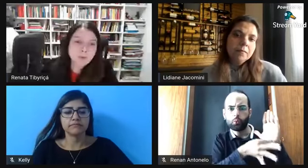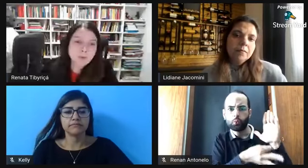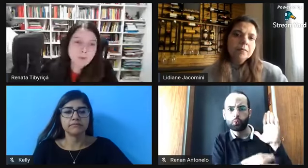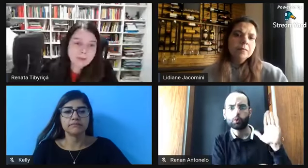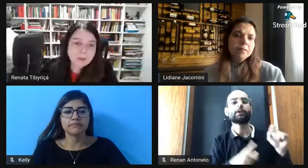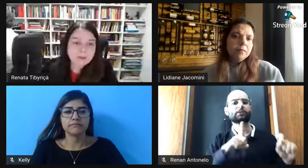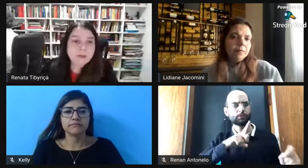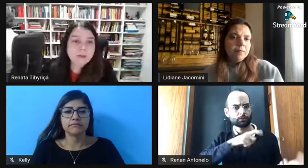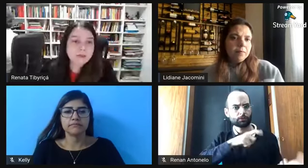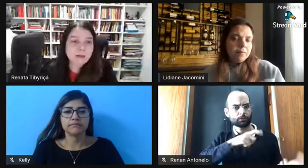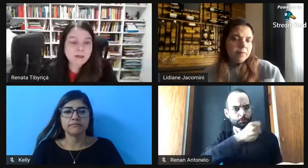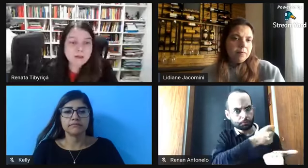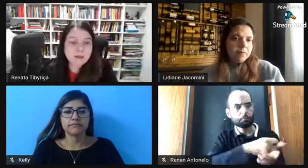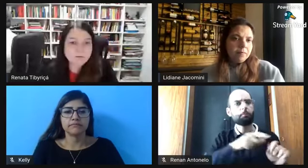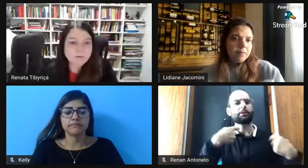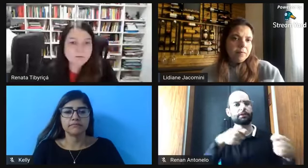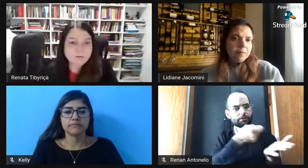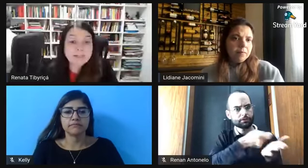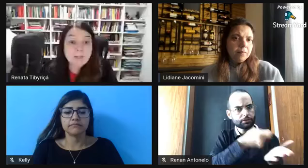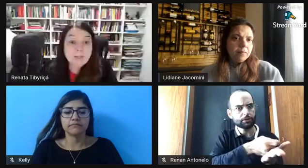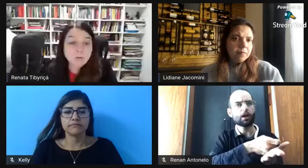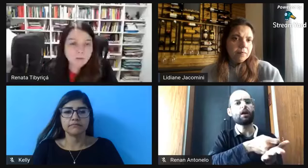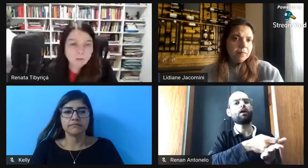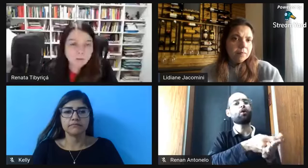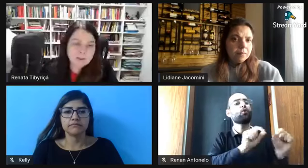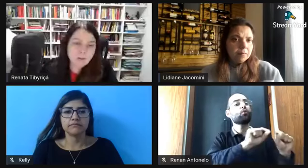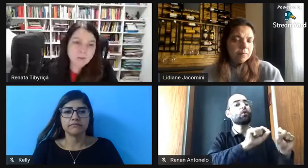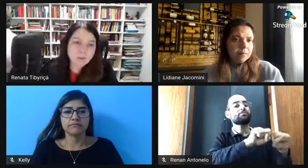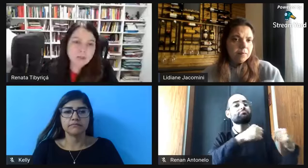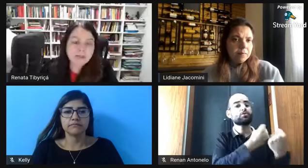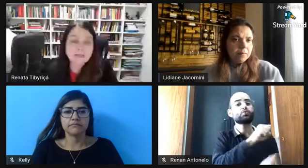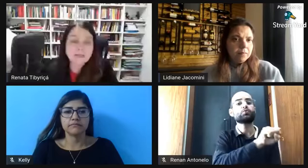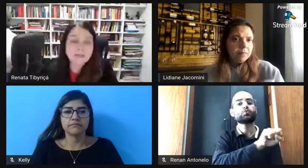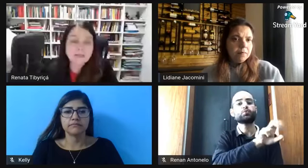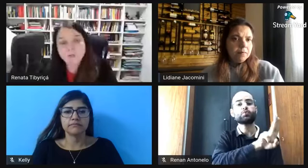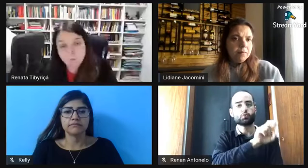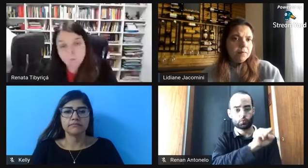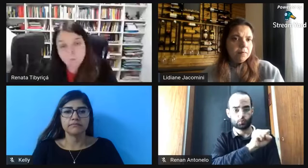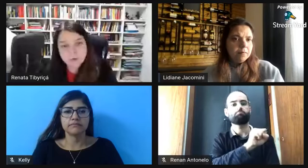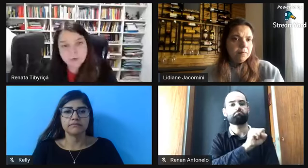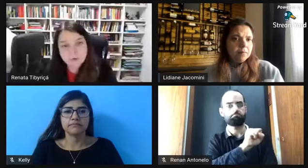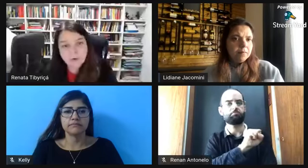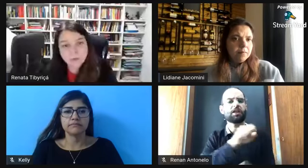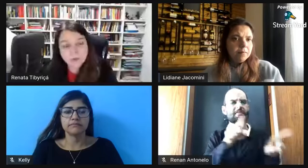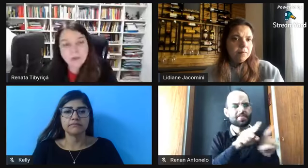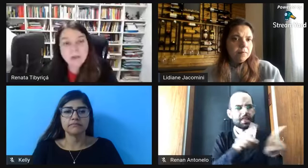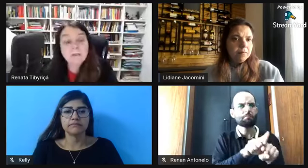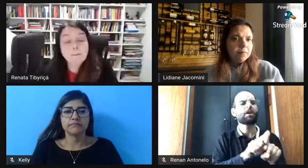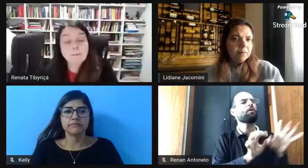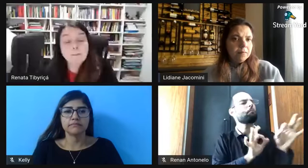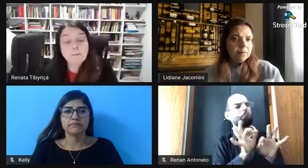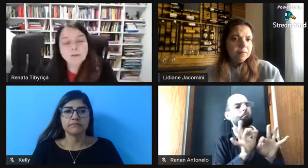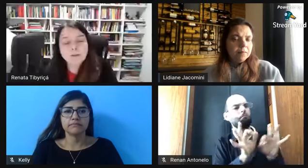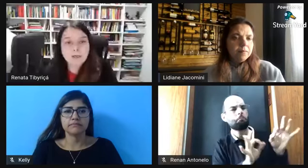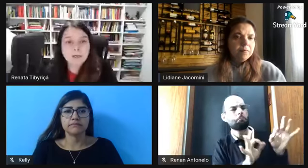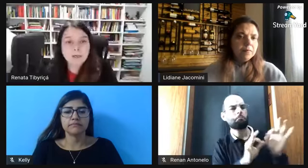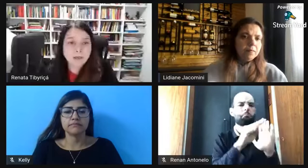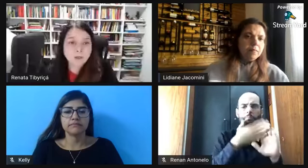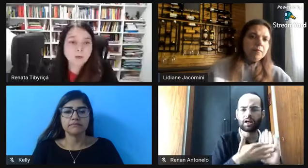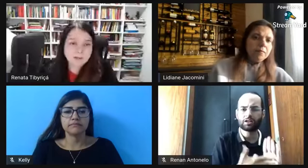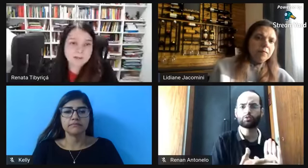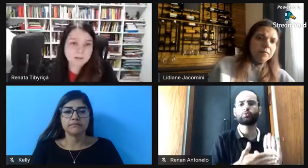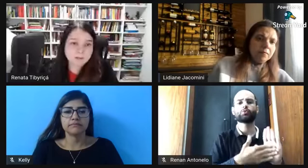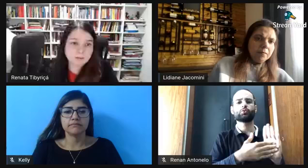obrigações por parte do Sistema Único de Saúde e também dos planos de saúde para a garantia